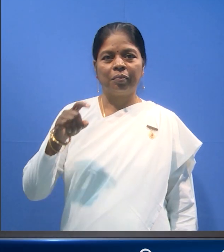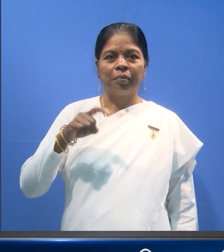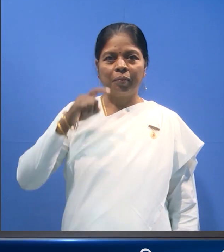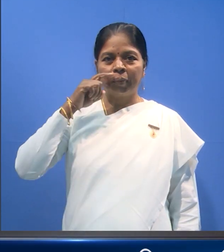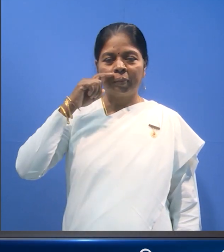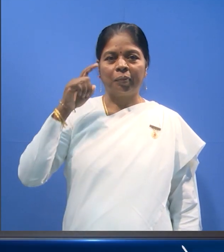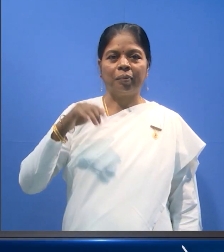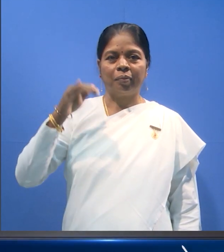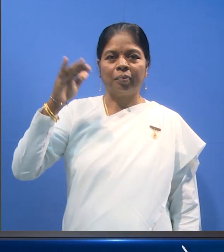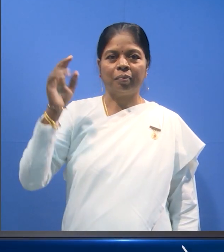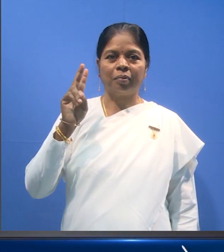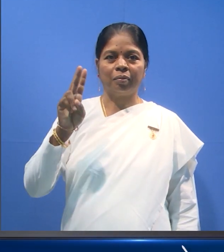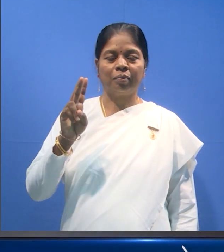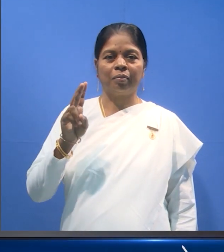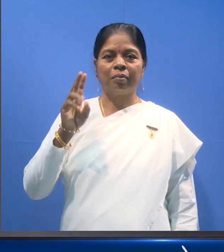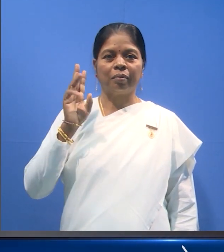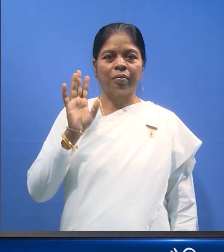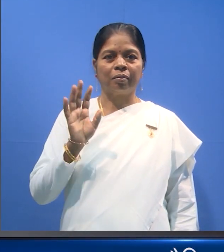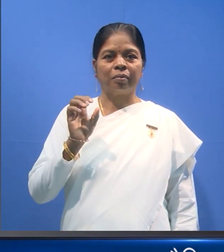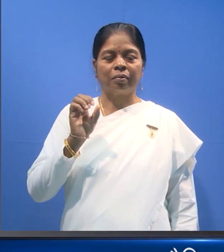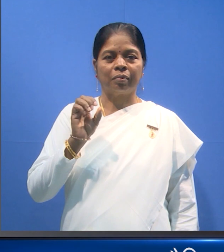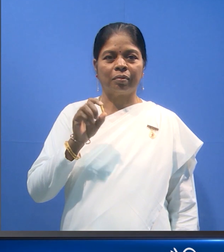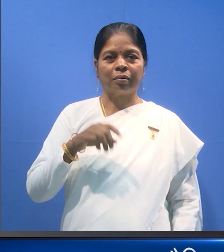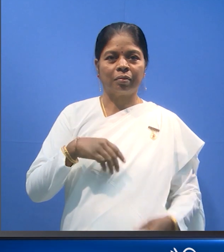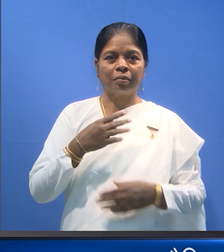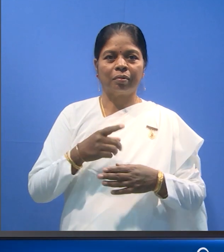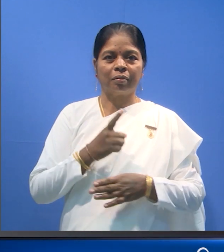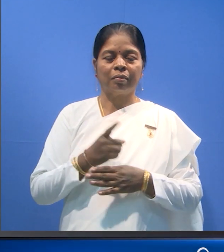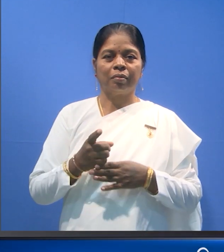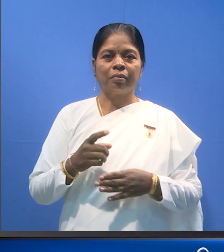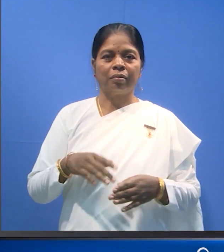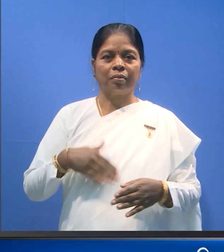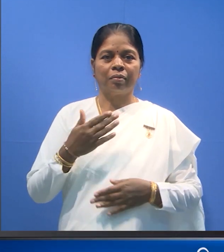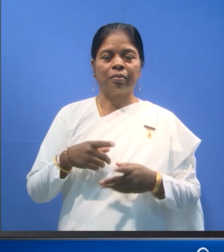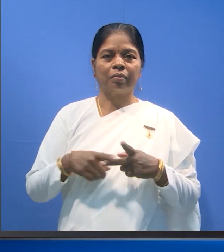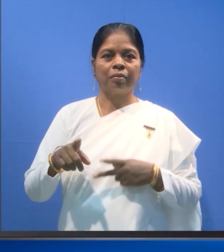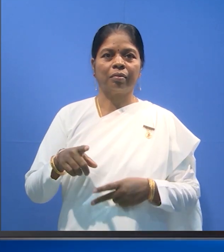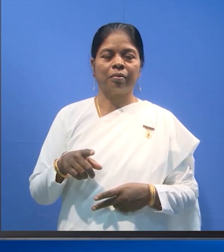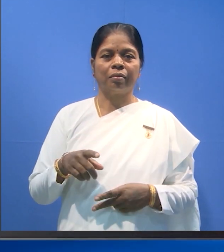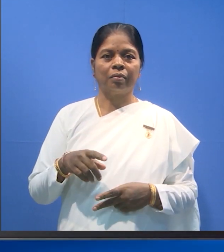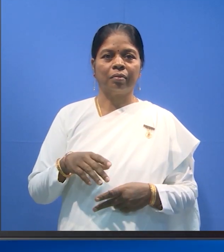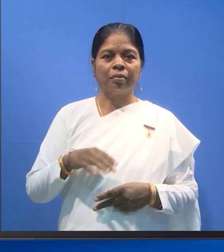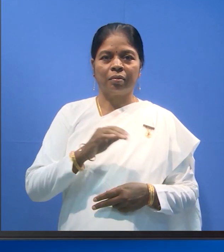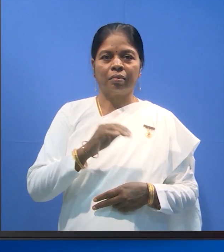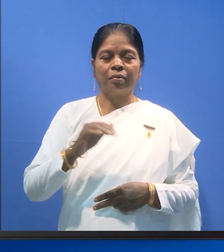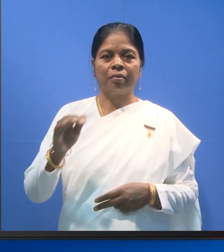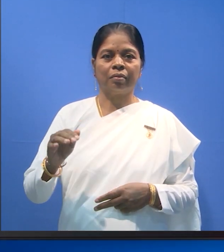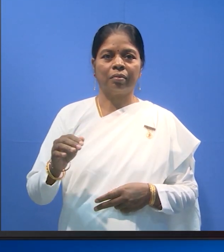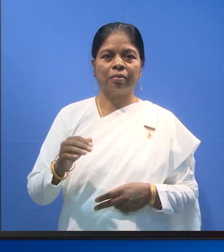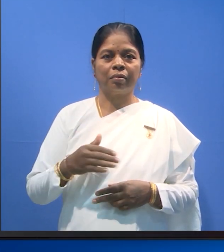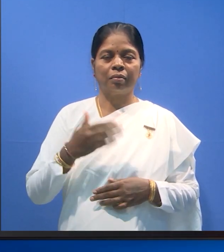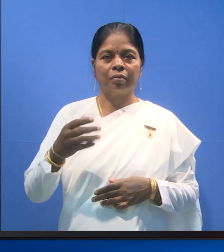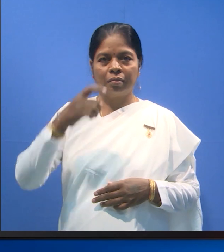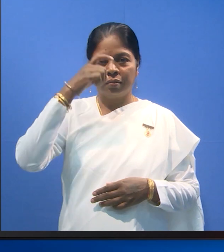व्यक्तिमत्व विकासाचे दोन स्तंभ, नैतिक शिक्षण व चरित्र निर्माण, विद्यार्थ्यांसाठी